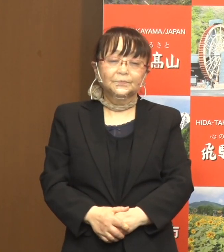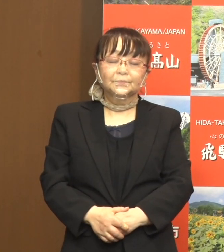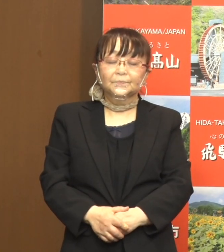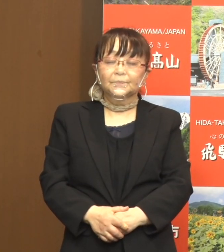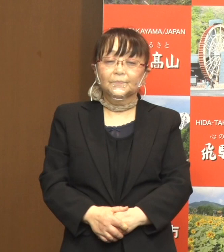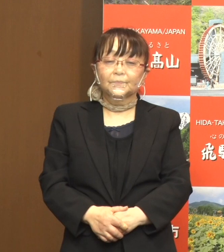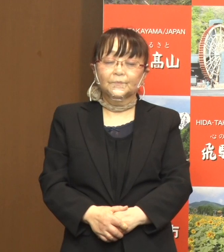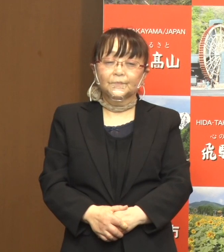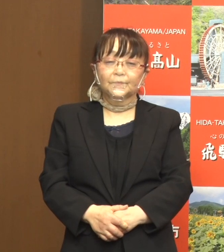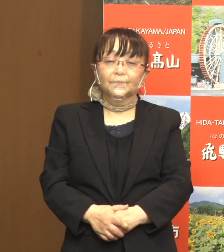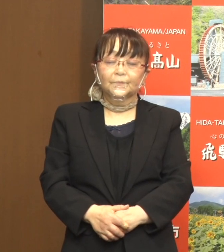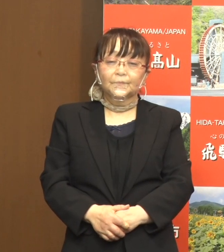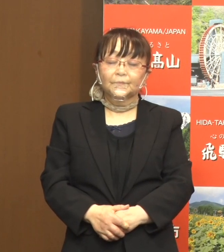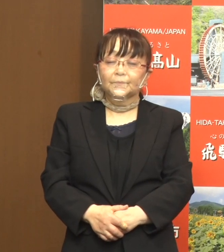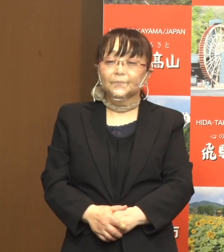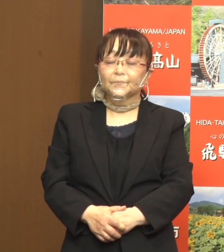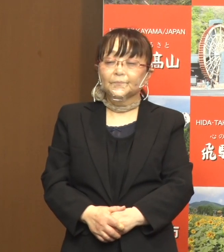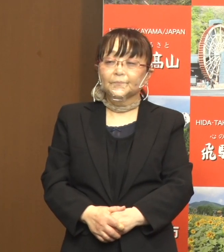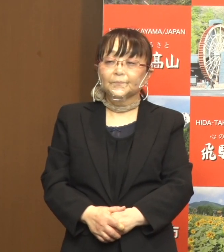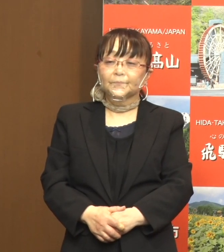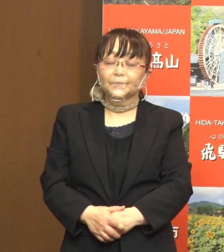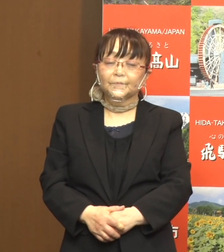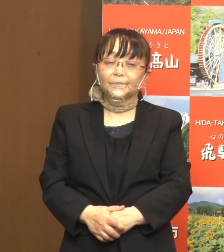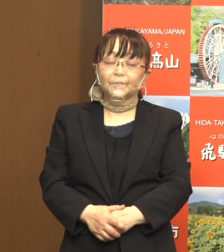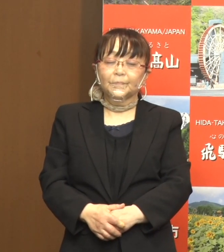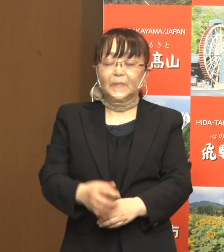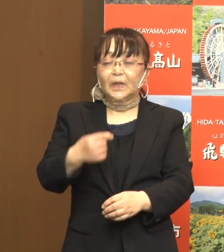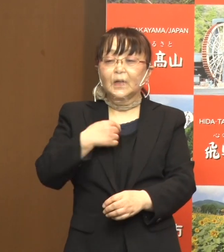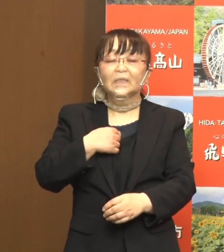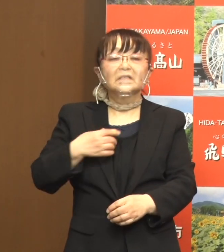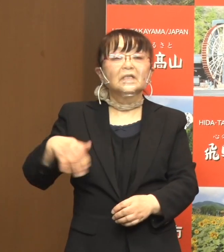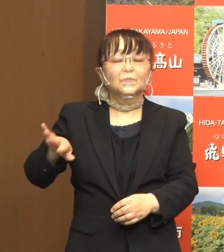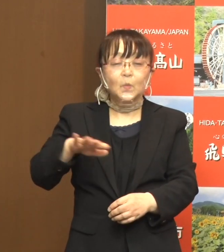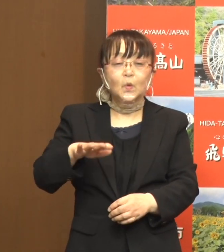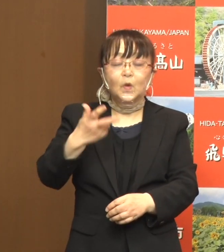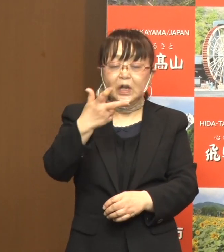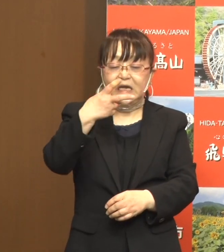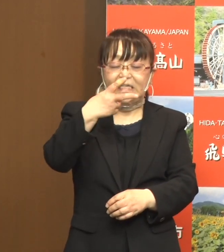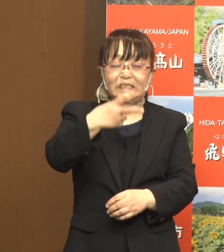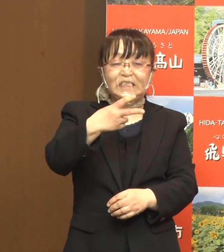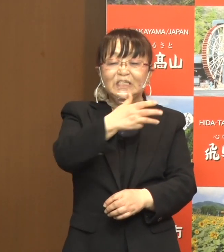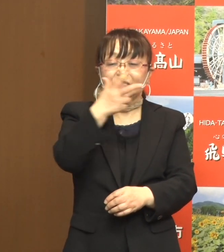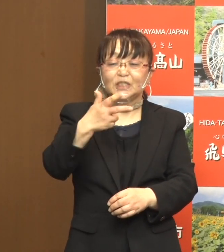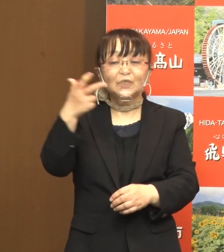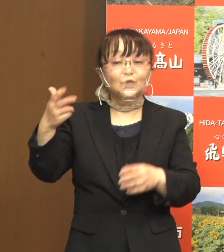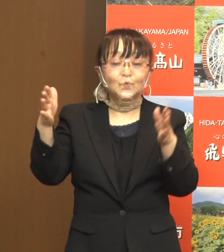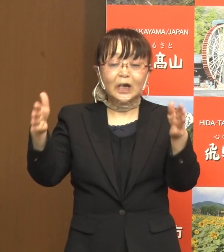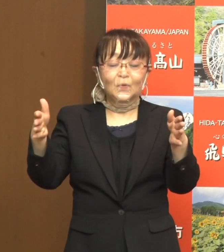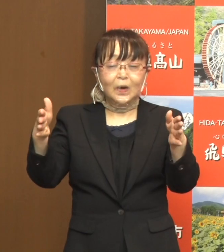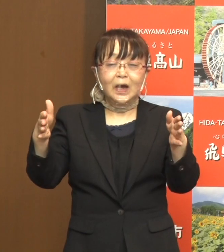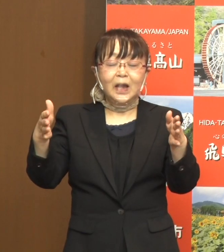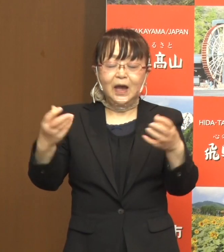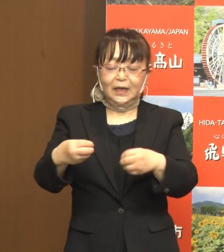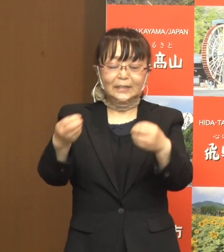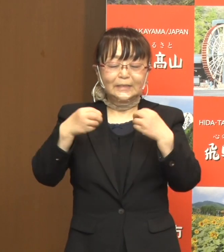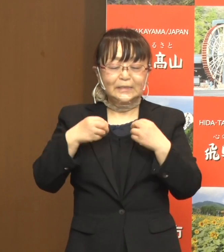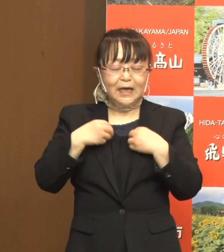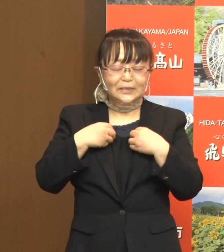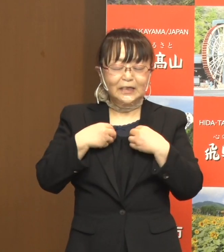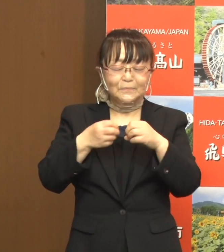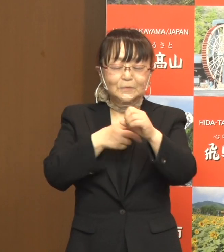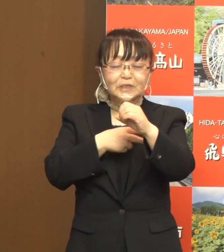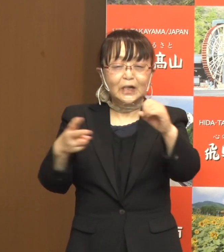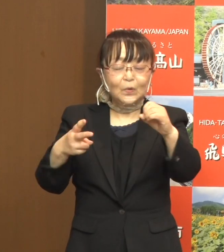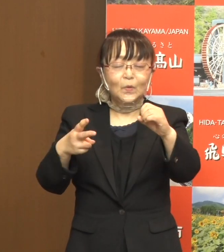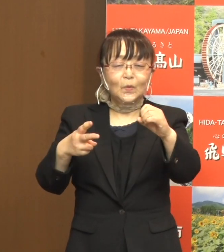まだの今私どもも2週間幹線ゼロという新規感染者ゼロという